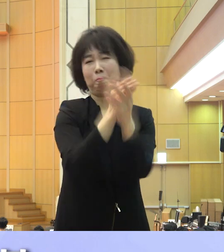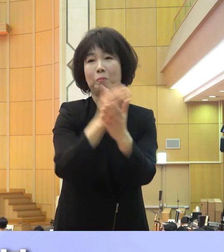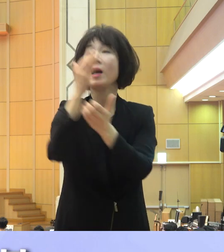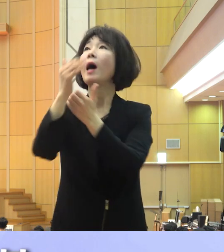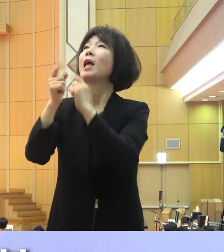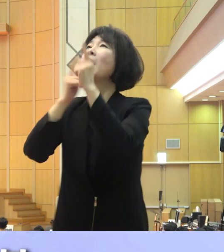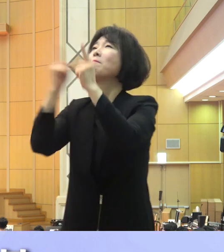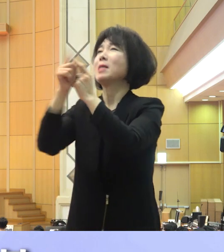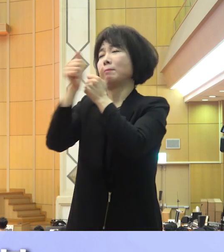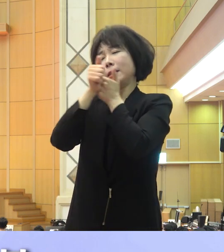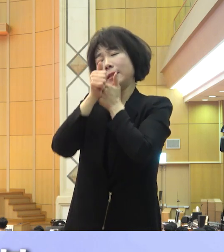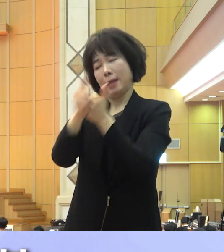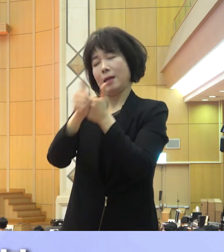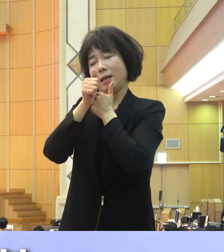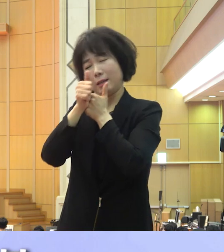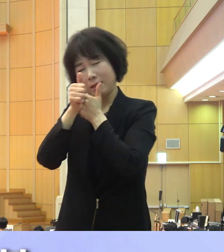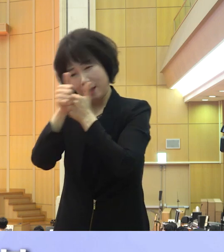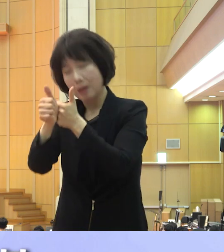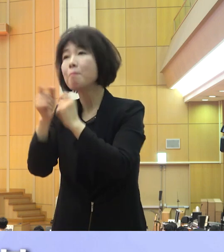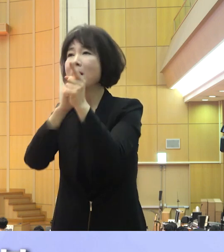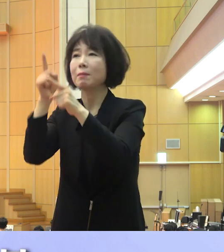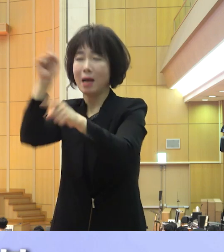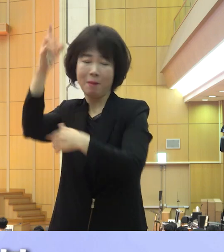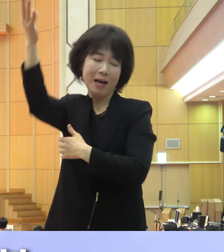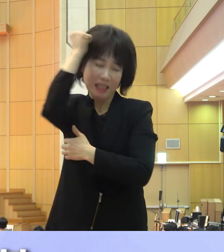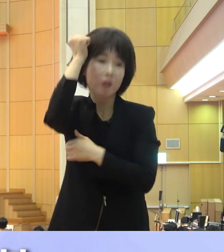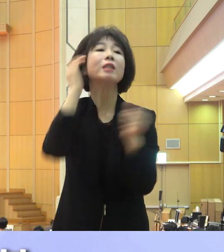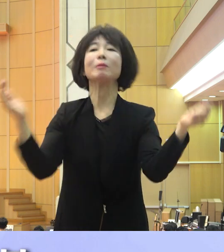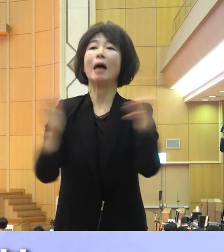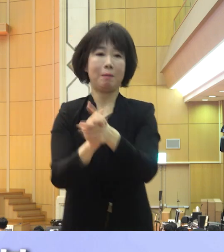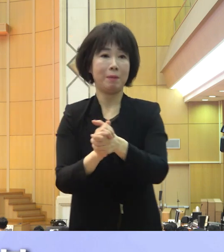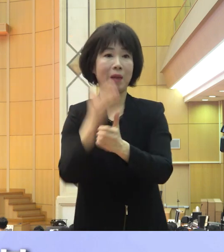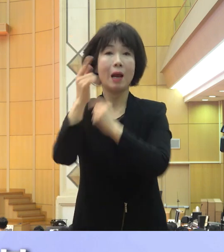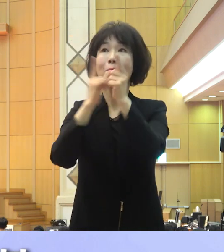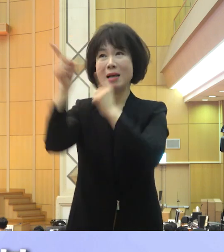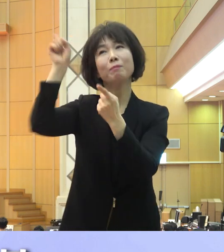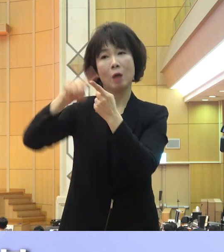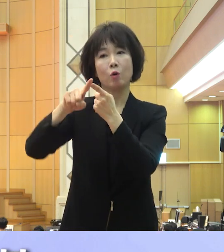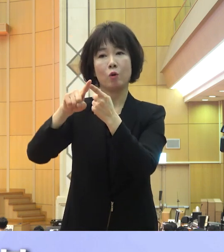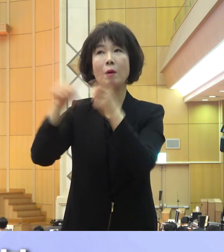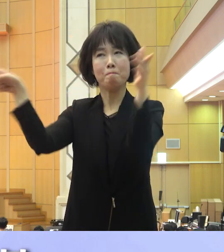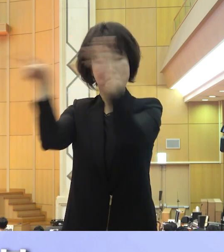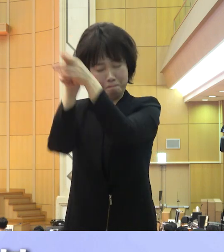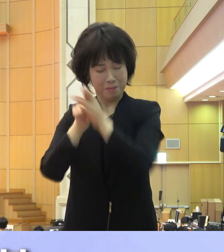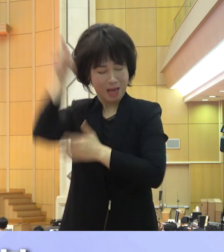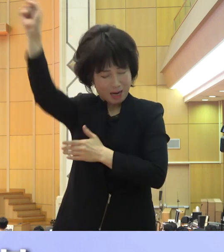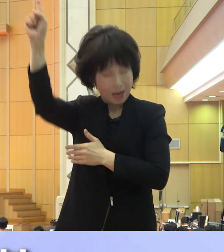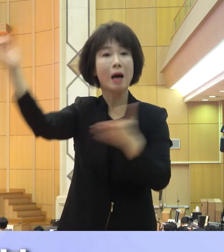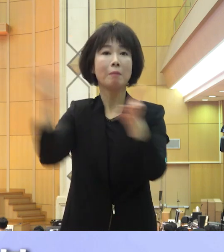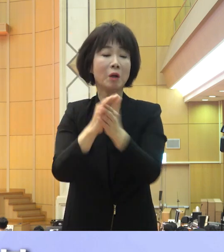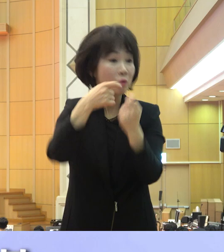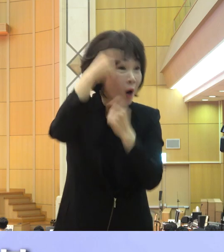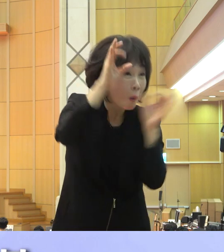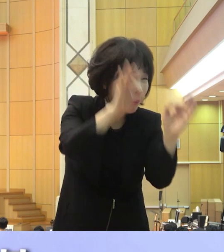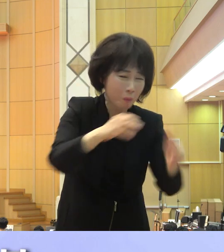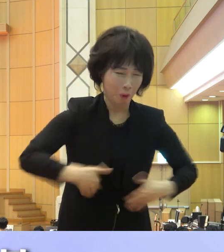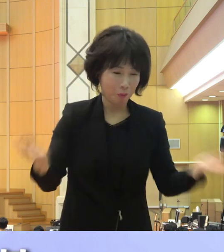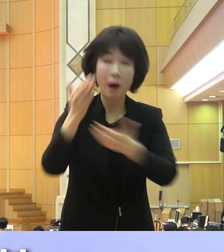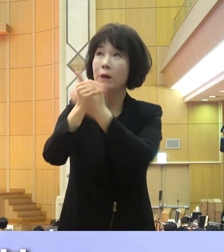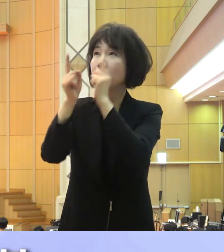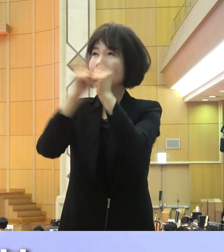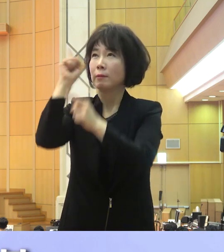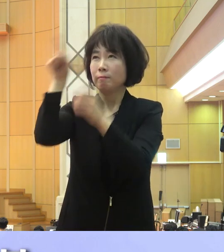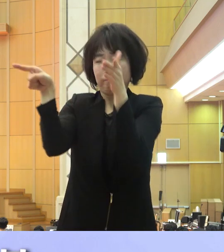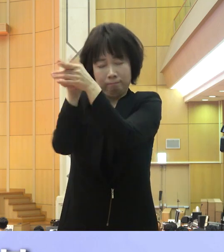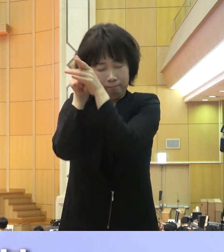하나님의 말씀만 기억하는 것입니다. 하나님 말씀만 믿는 것입니다. 하나님이 복 준다고 하는